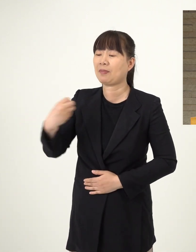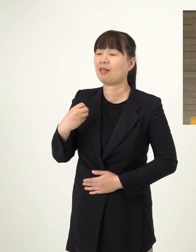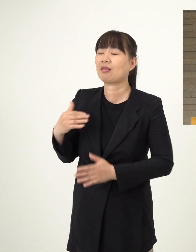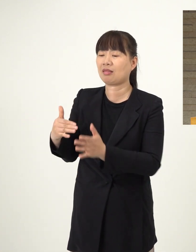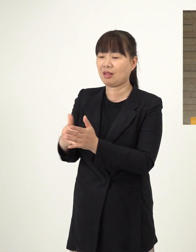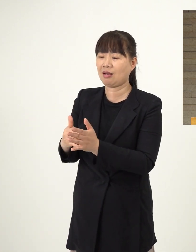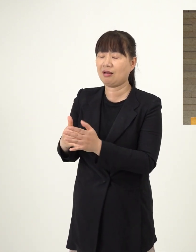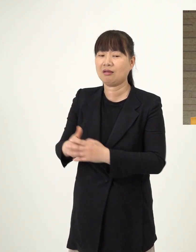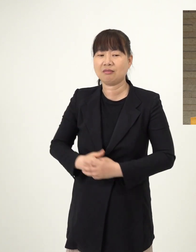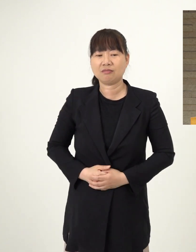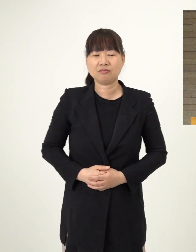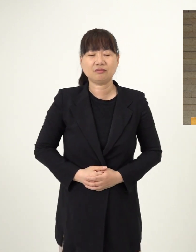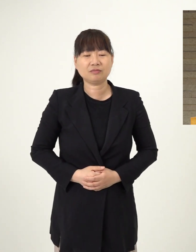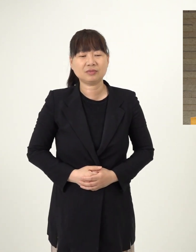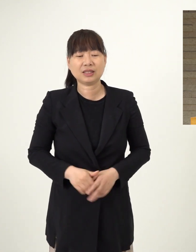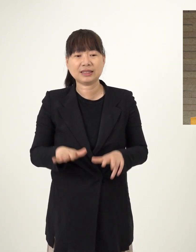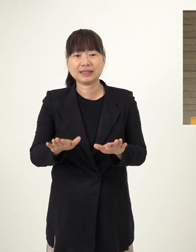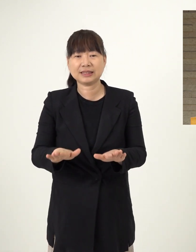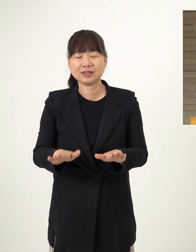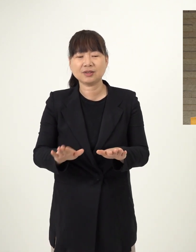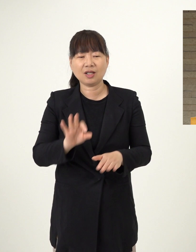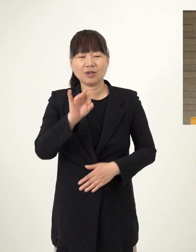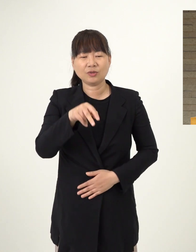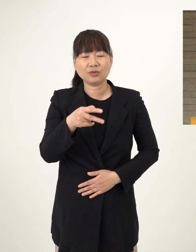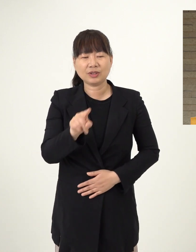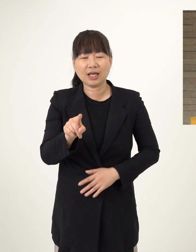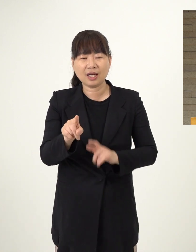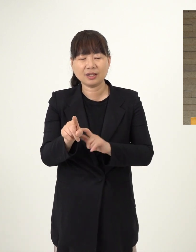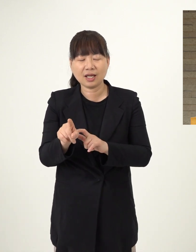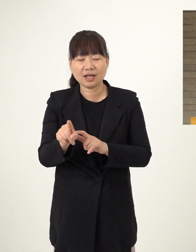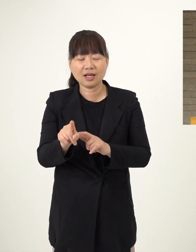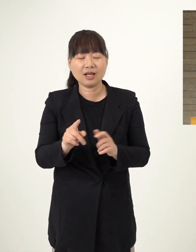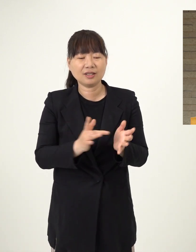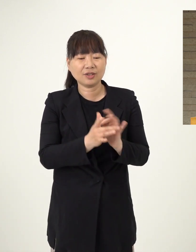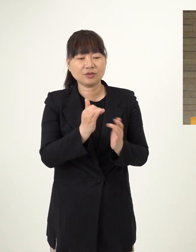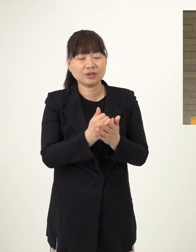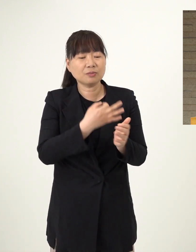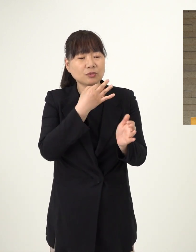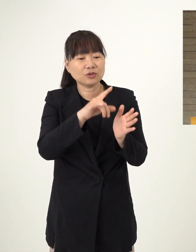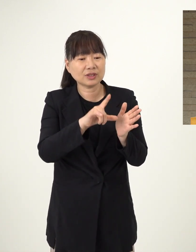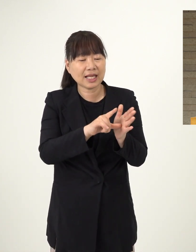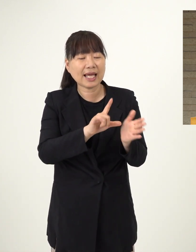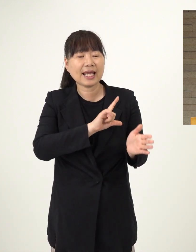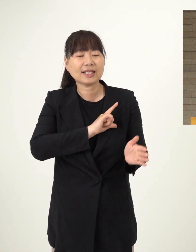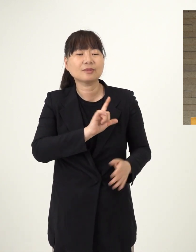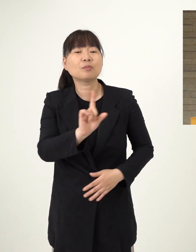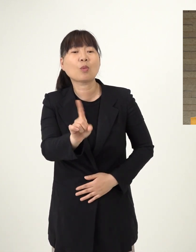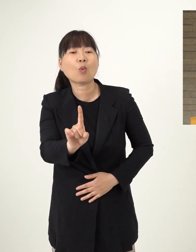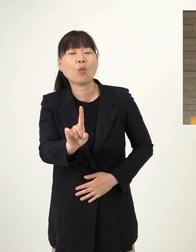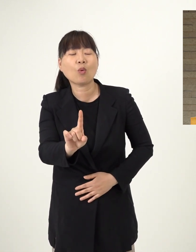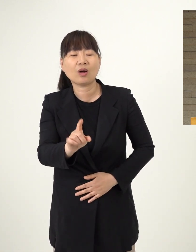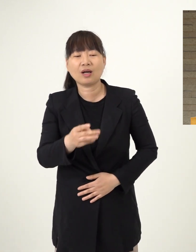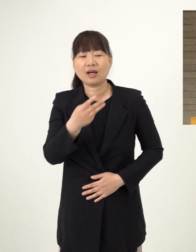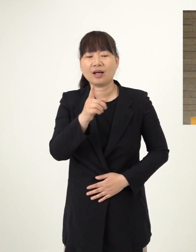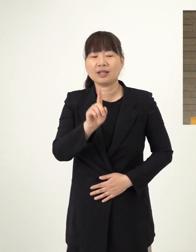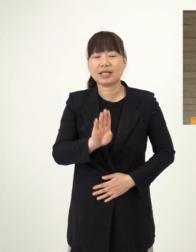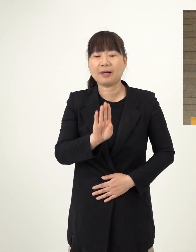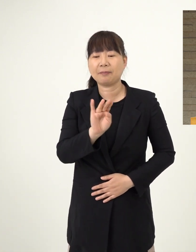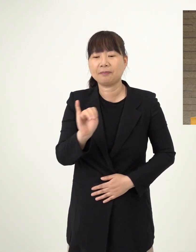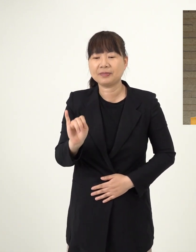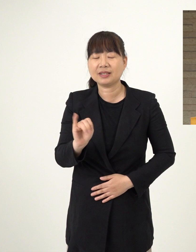하시니라. 여러분, 여기 유다가 예수님을 뭐라고 호칭했나요? 예?